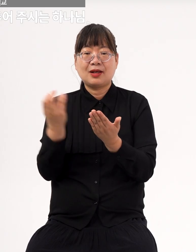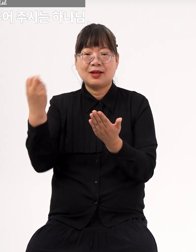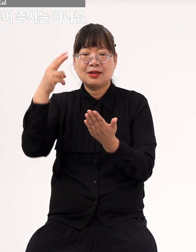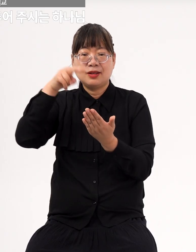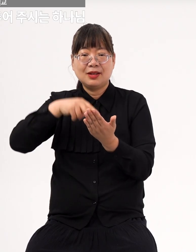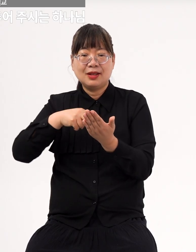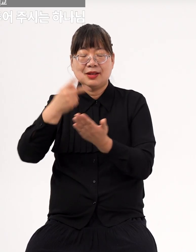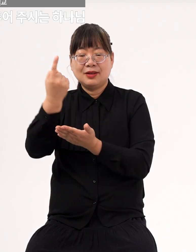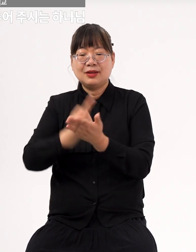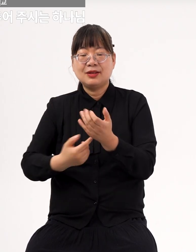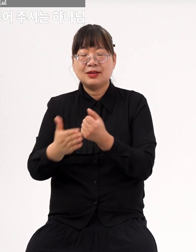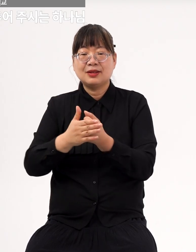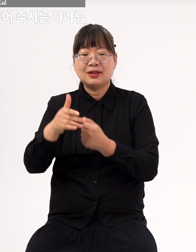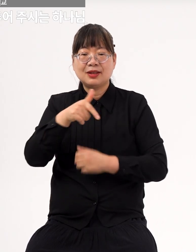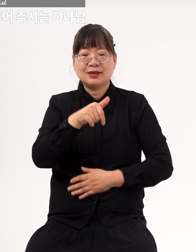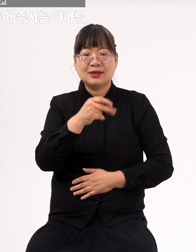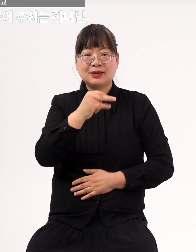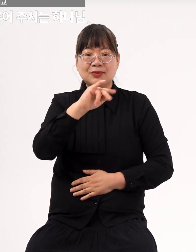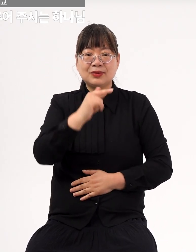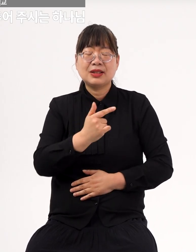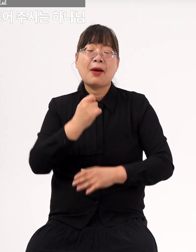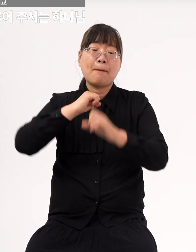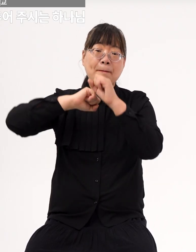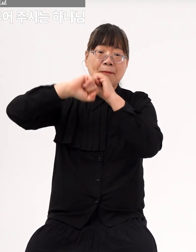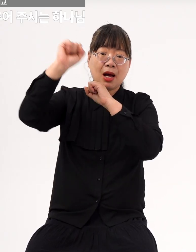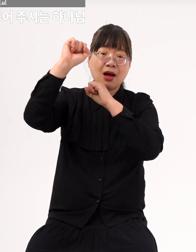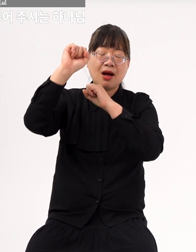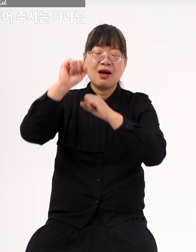임하시니 기드온이 나팔을 불매